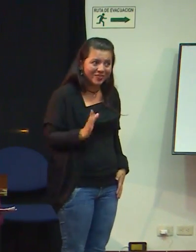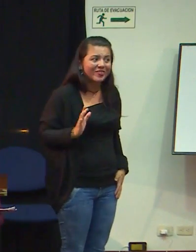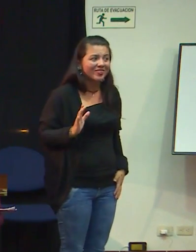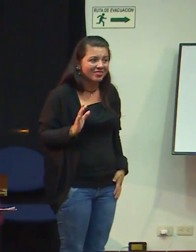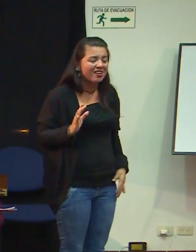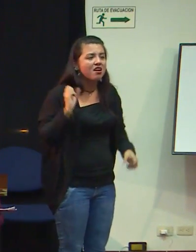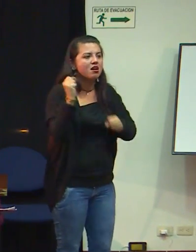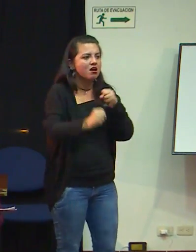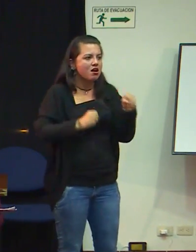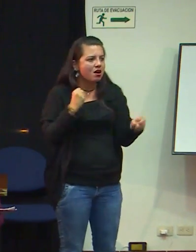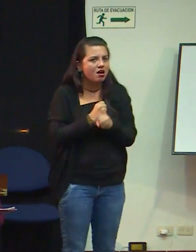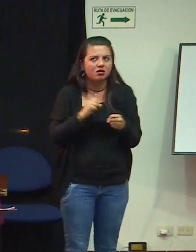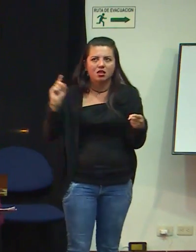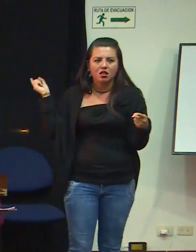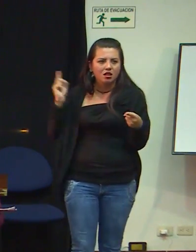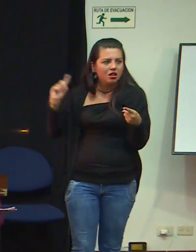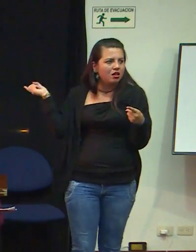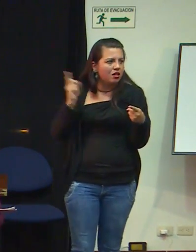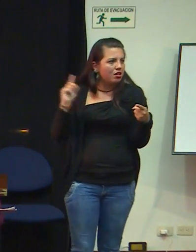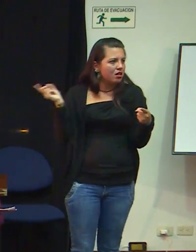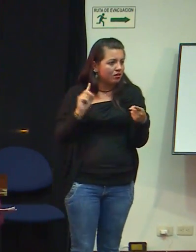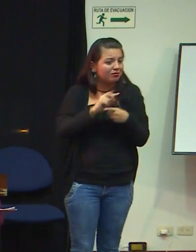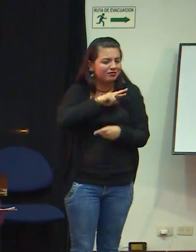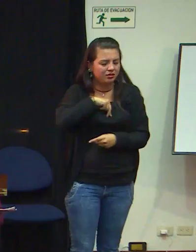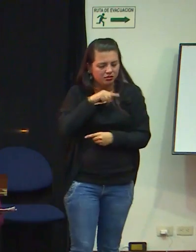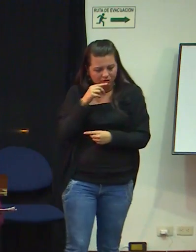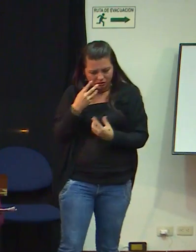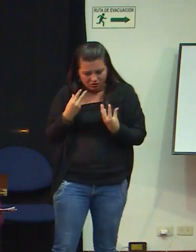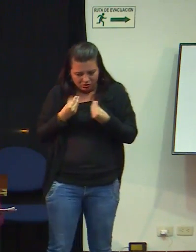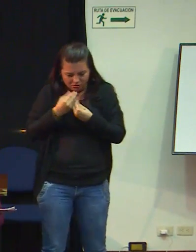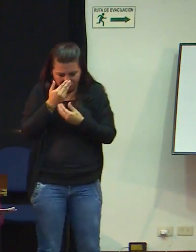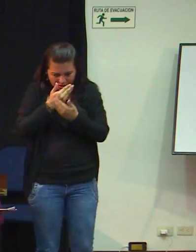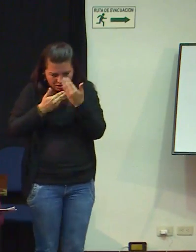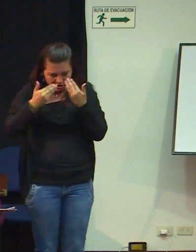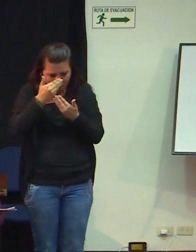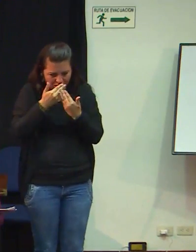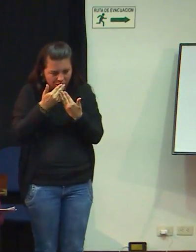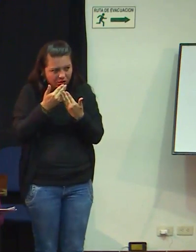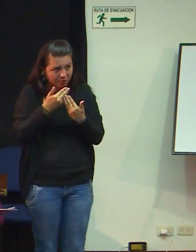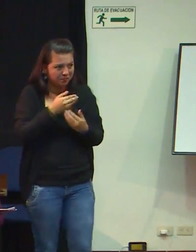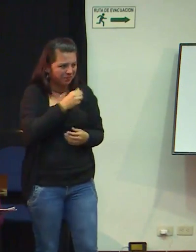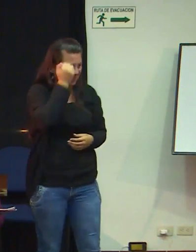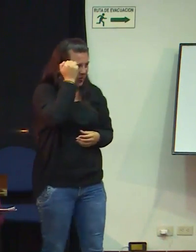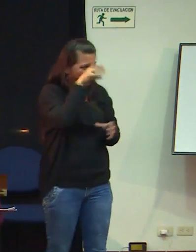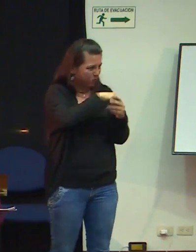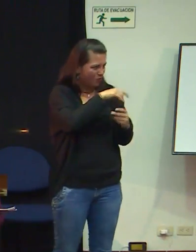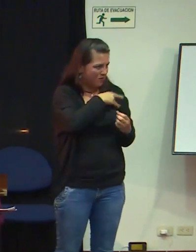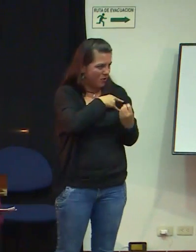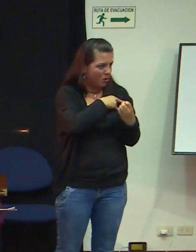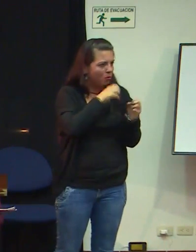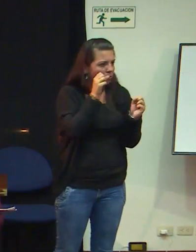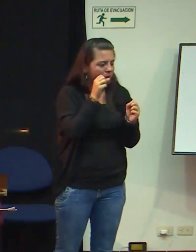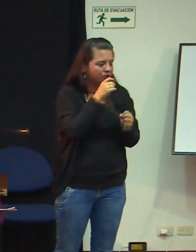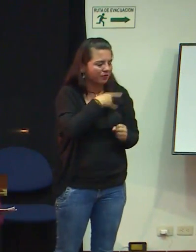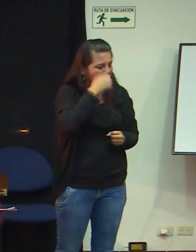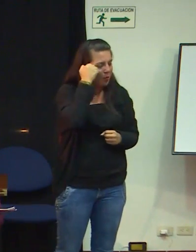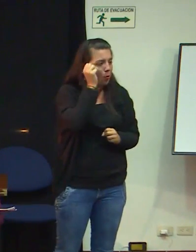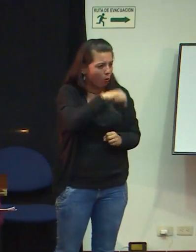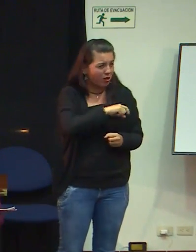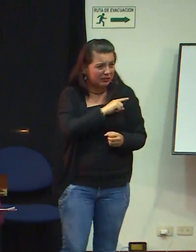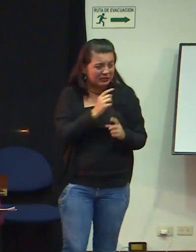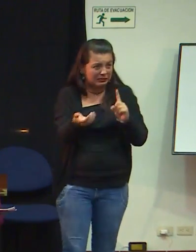años, llevamos compañeros que hacemos aquí un análisis sobre cuántos docentes de la universidad pedagógica pueden conseguir un